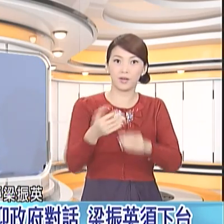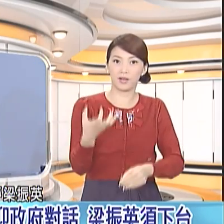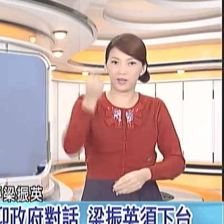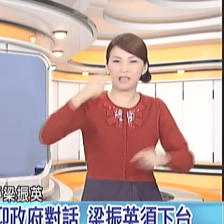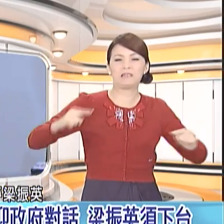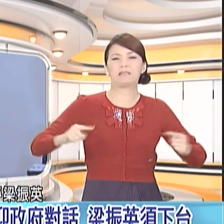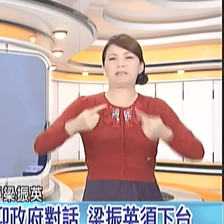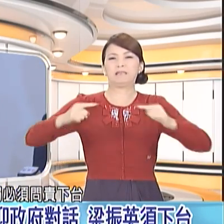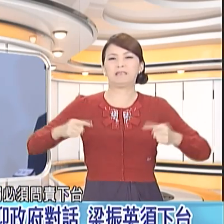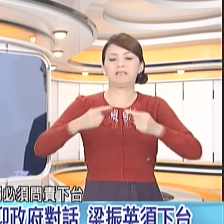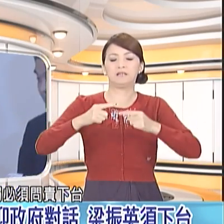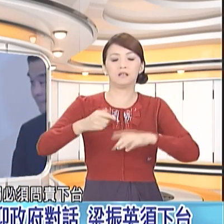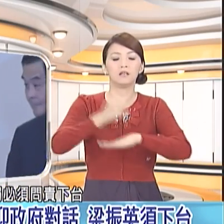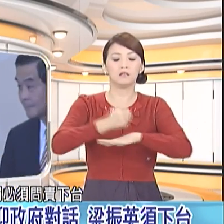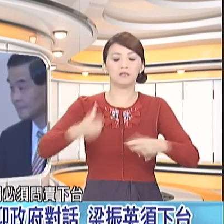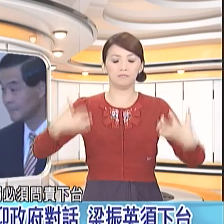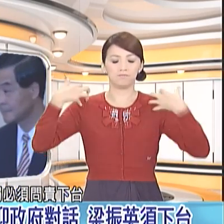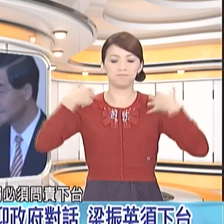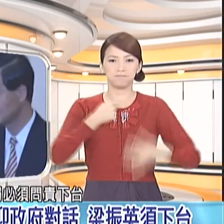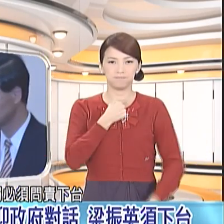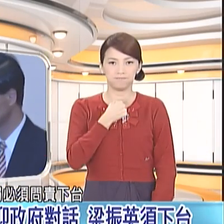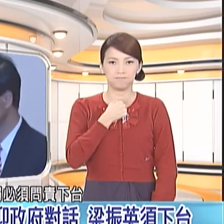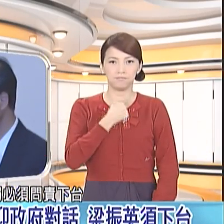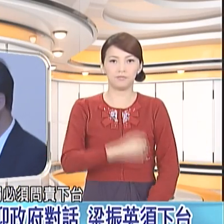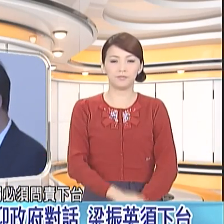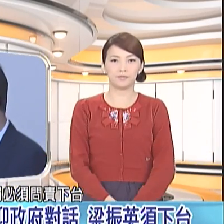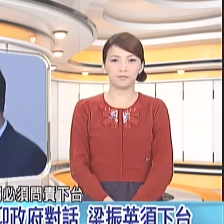英造成政治困局，必须问责下台。